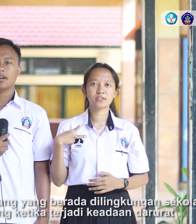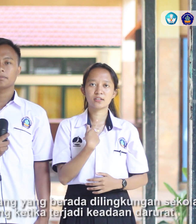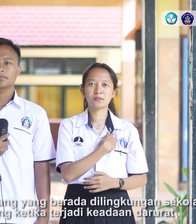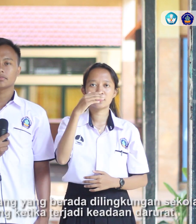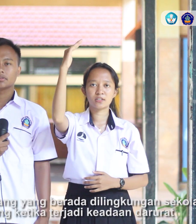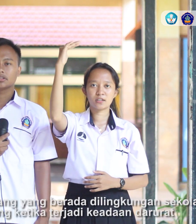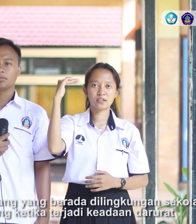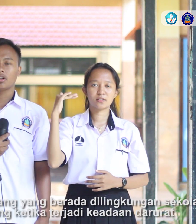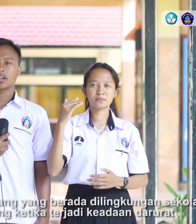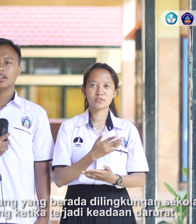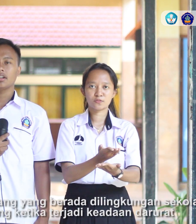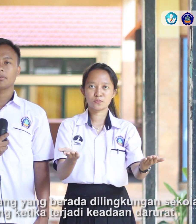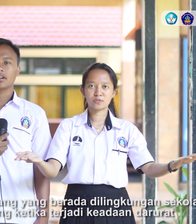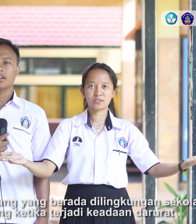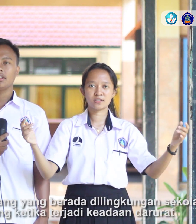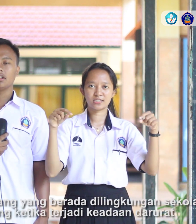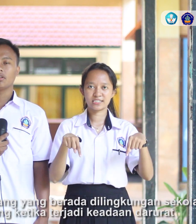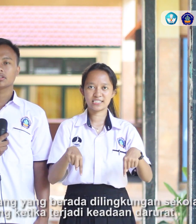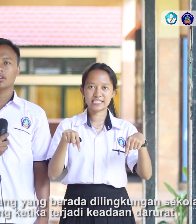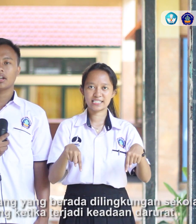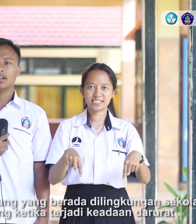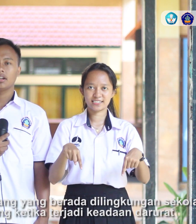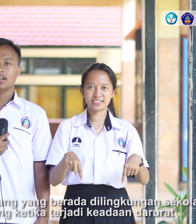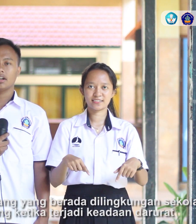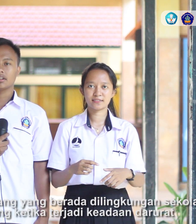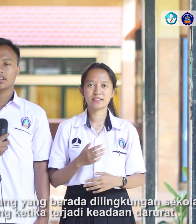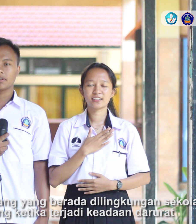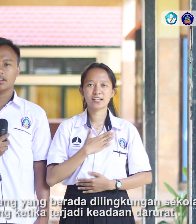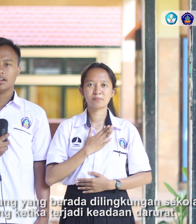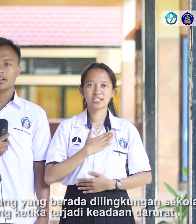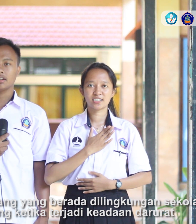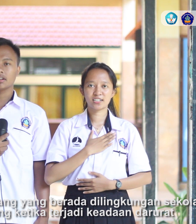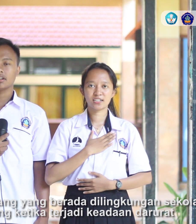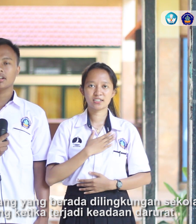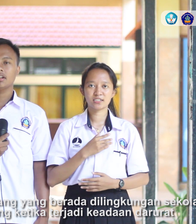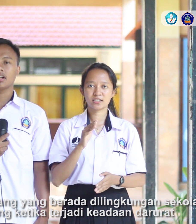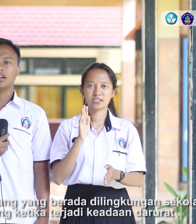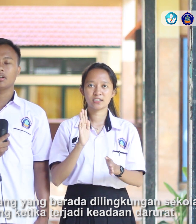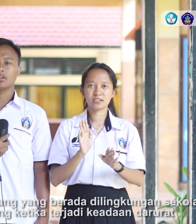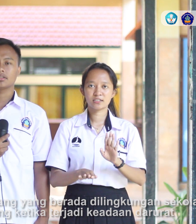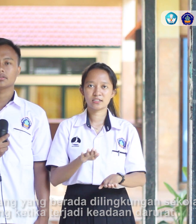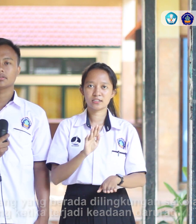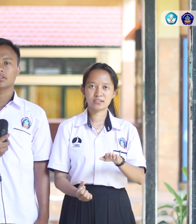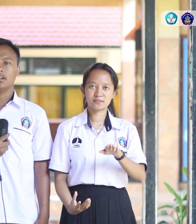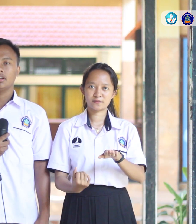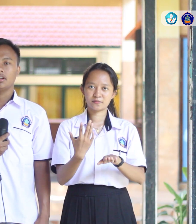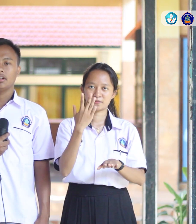Kami harap semua orang yang berada di lingkungan sekolah agar tetap tenang ketika terjadi keadaan